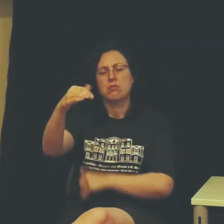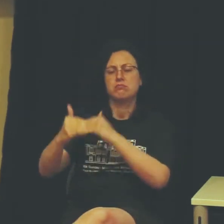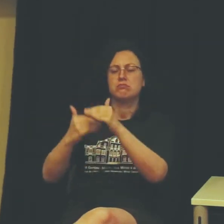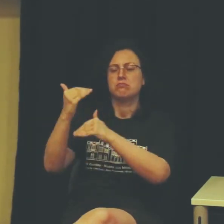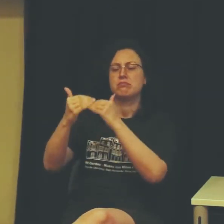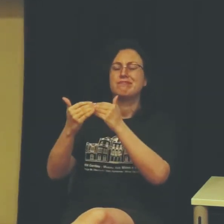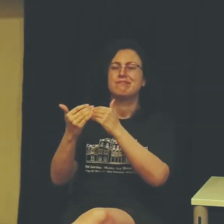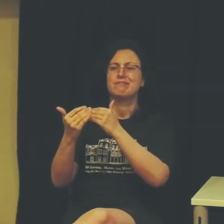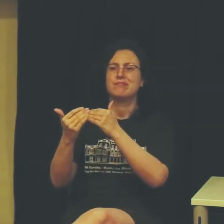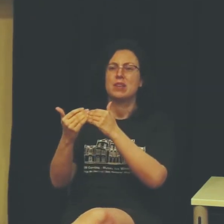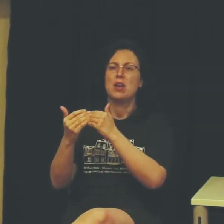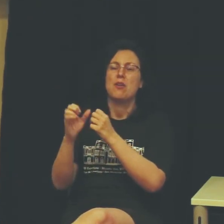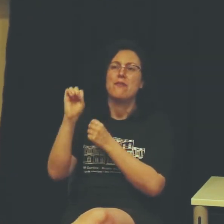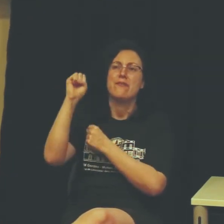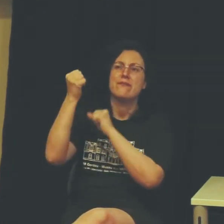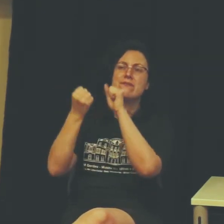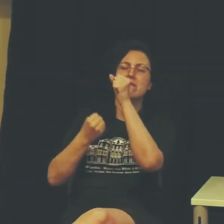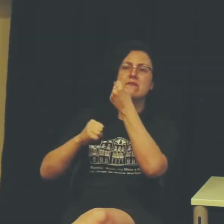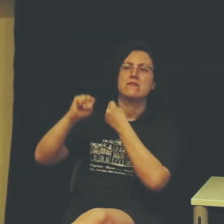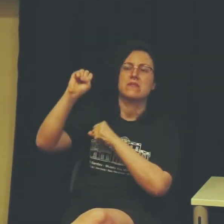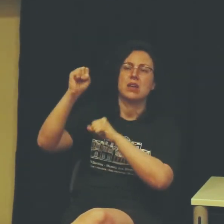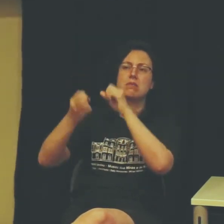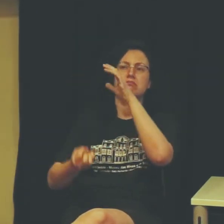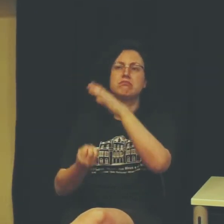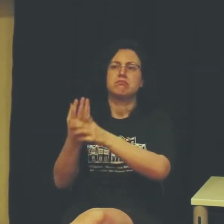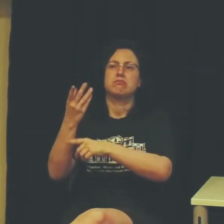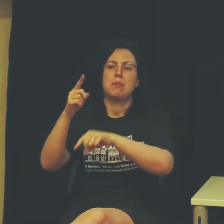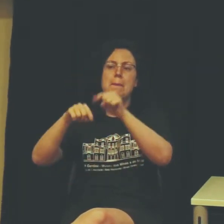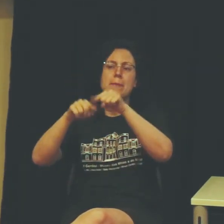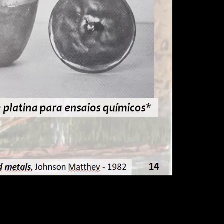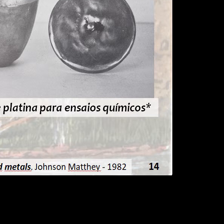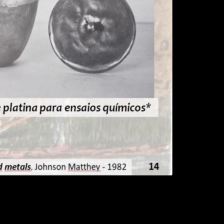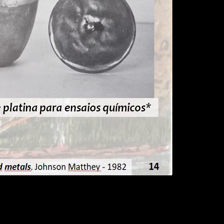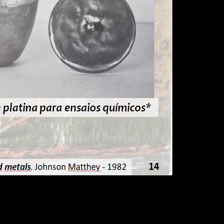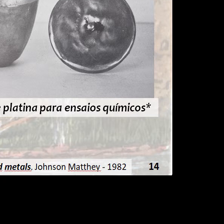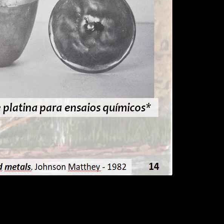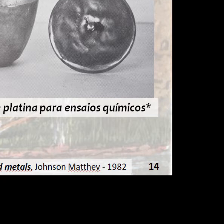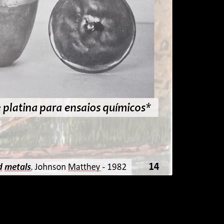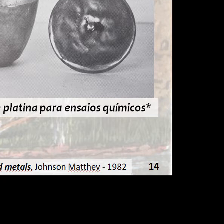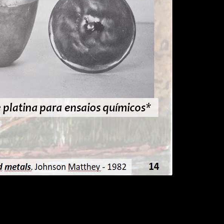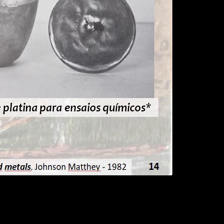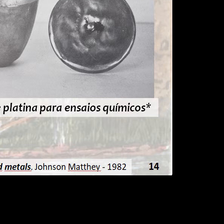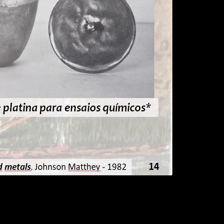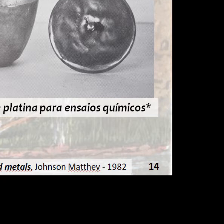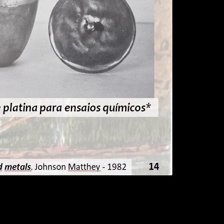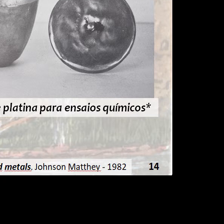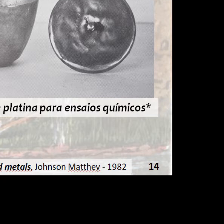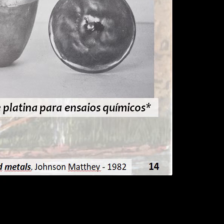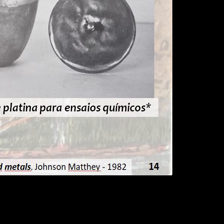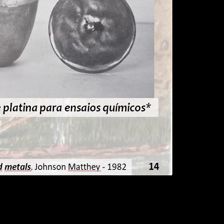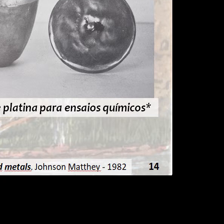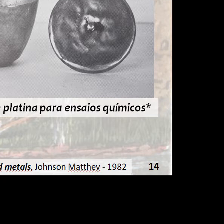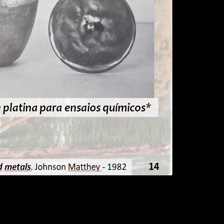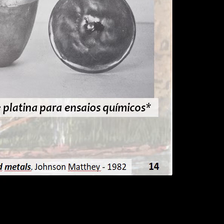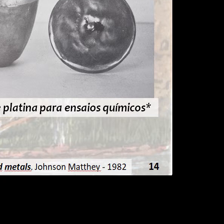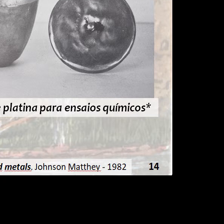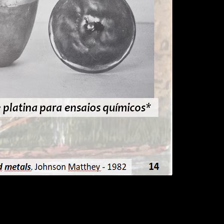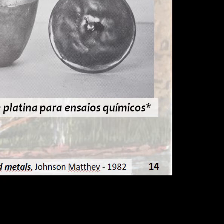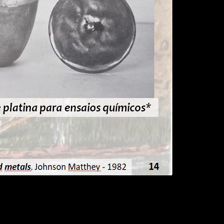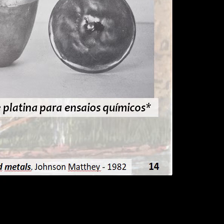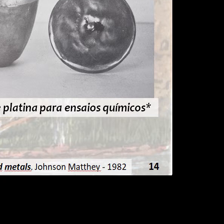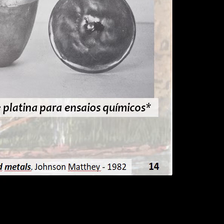né, uma espécie de fábrica para criar peças como essa que vocês podem ver aqui. Né? Um cadinho que, ao invés